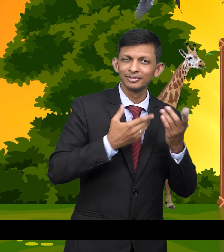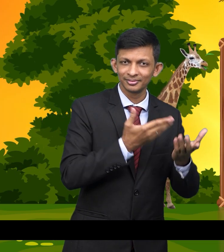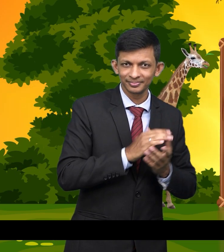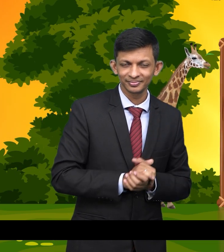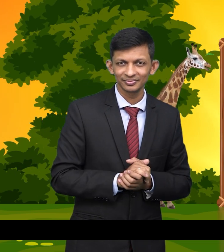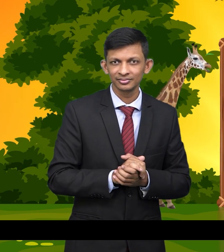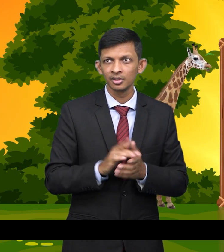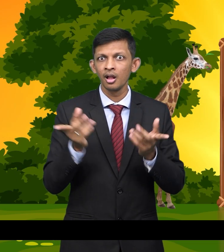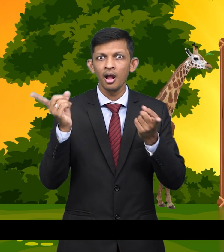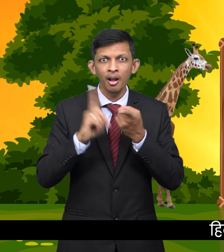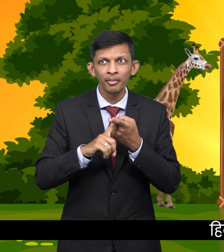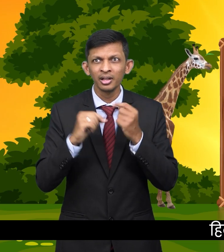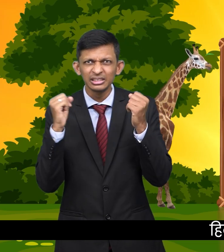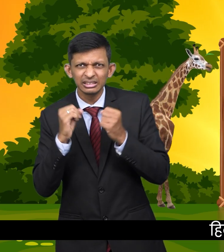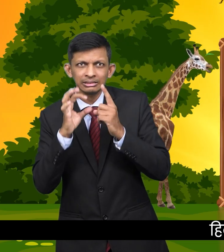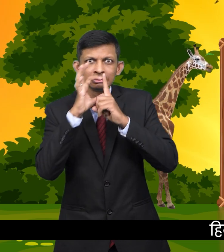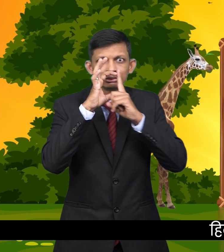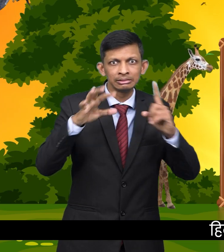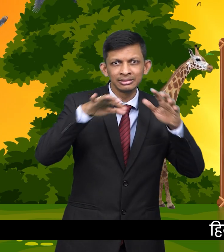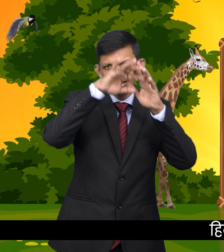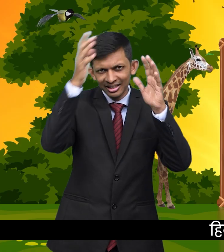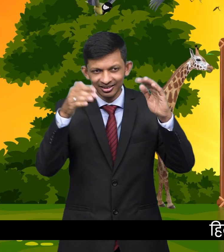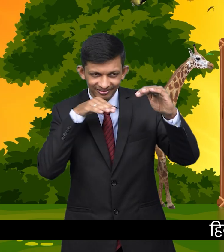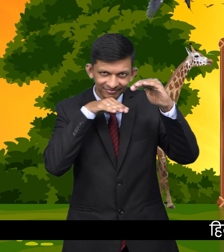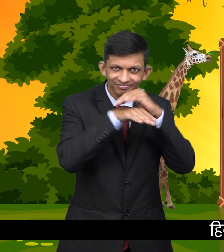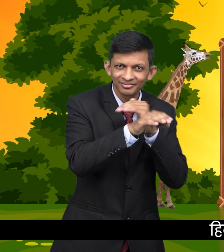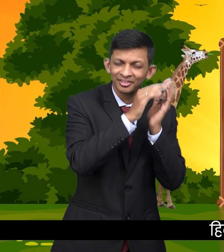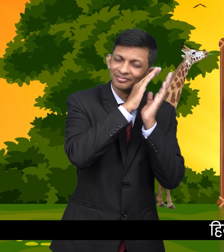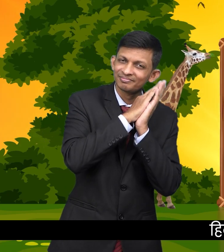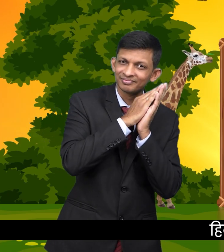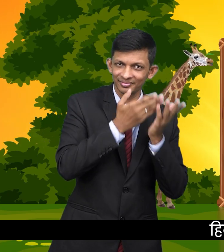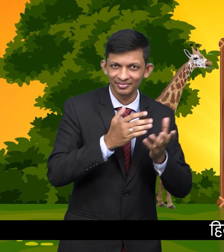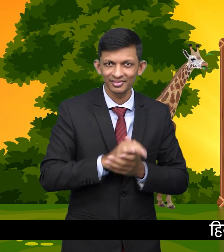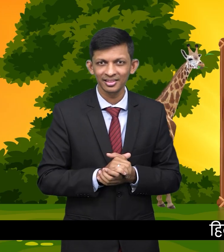झोपेचे चक्र, हिवाळी सुप्तावस्था